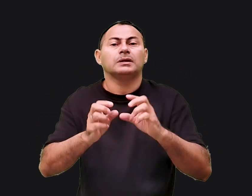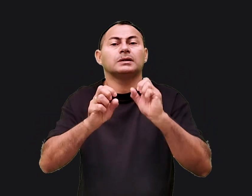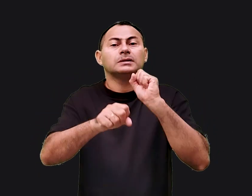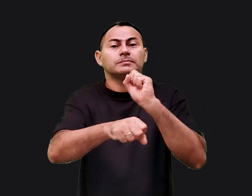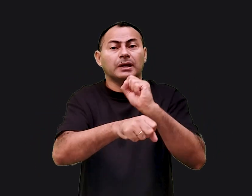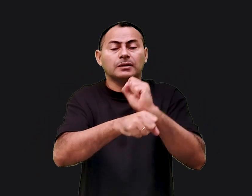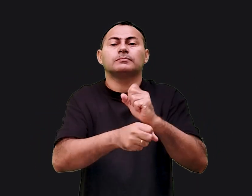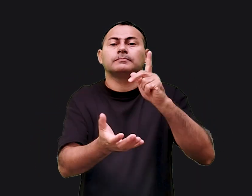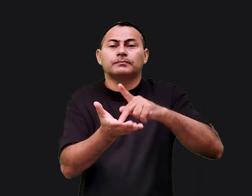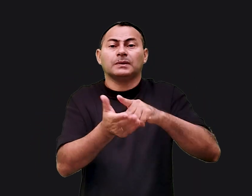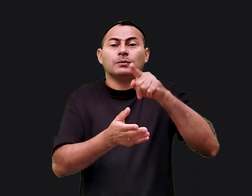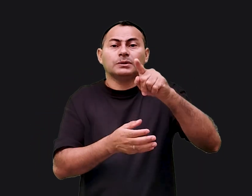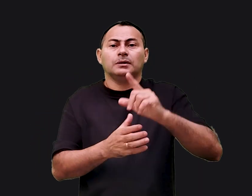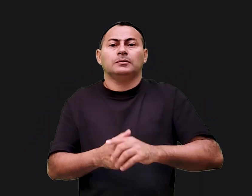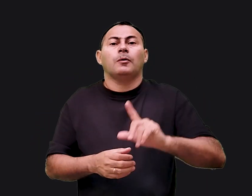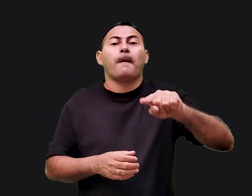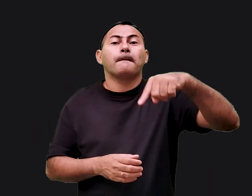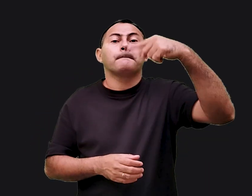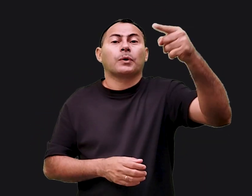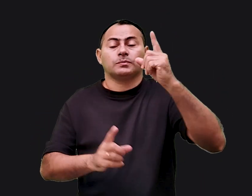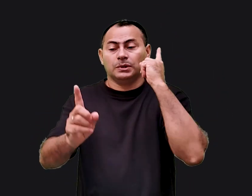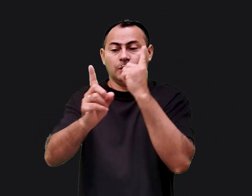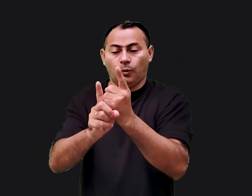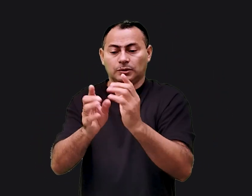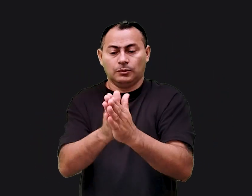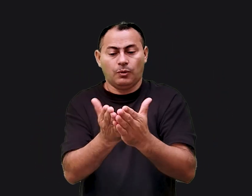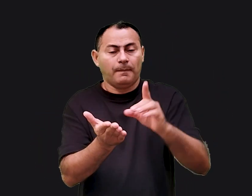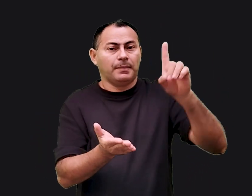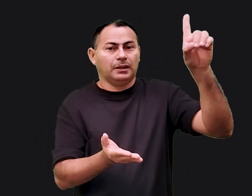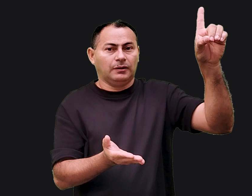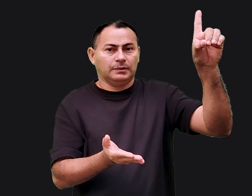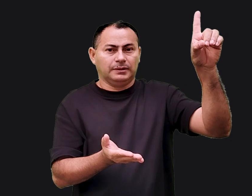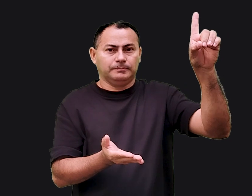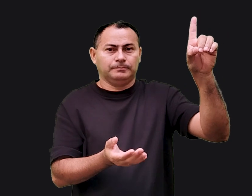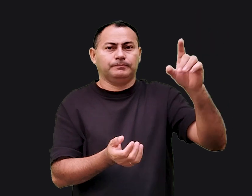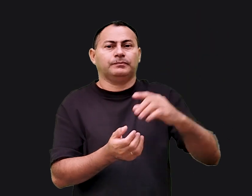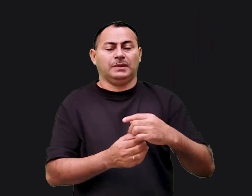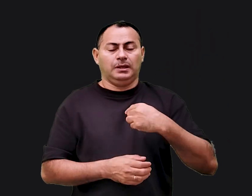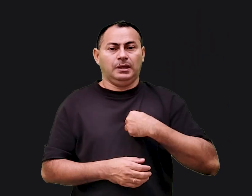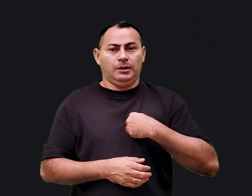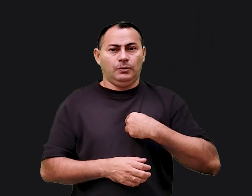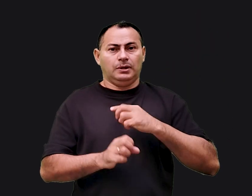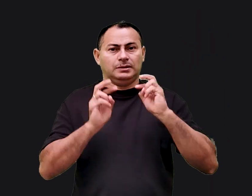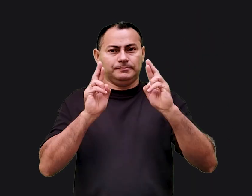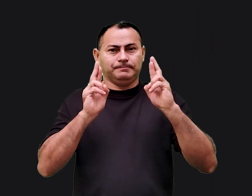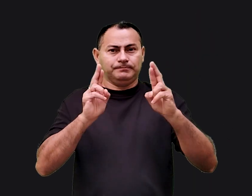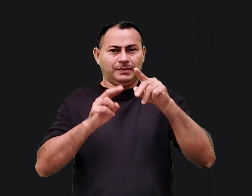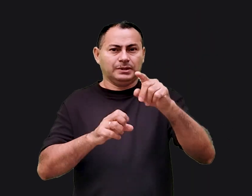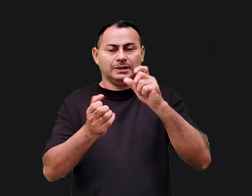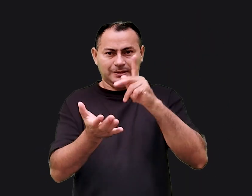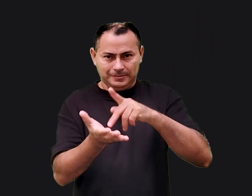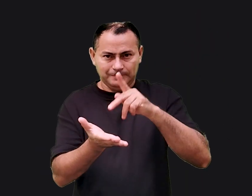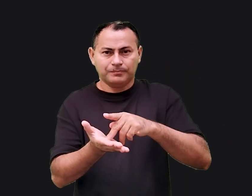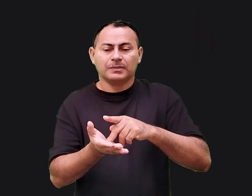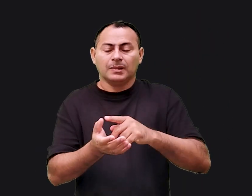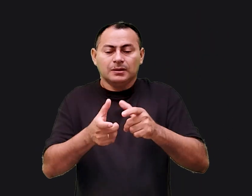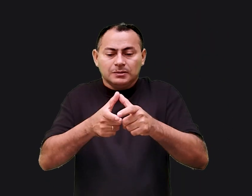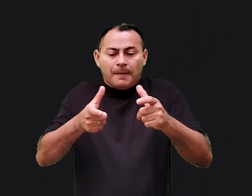esperamos sinceramente por você para o próximo encontro com a palavra Eu espero que você possa realmente estar